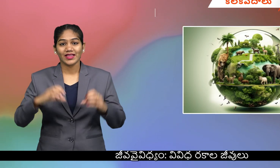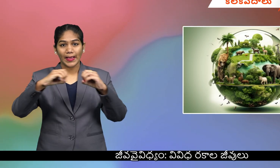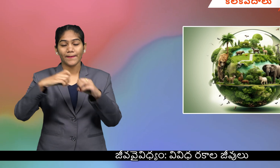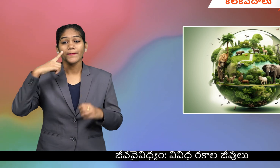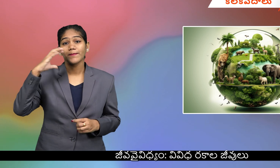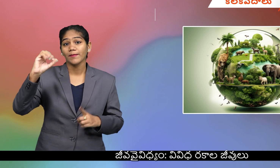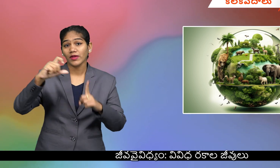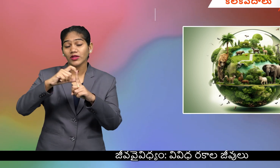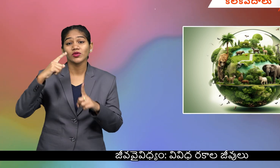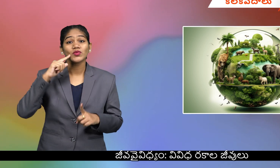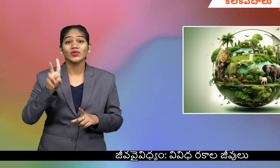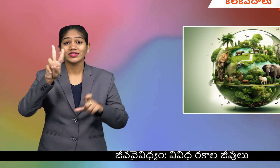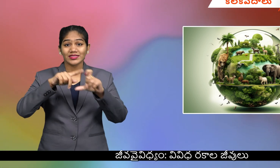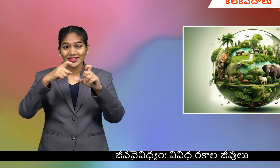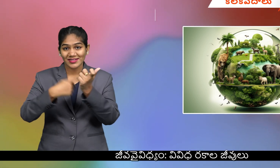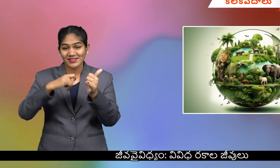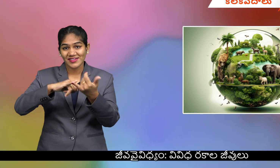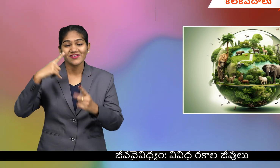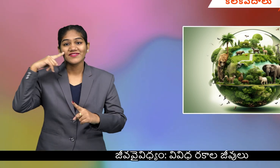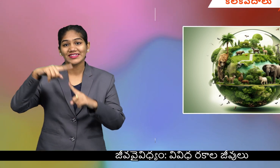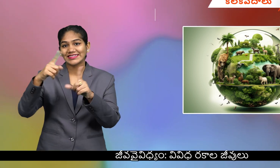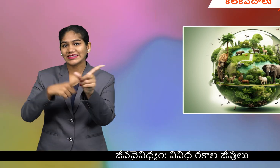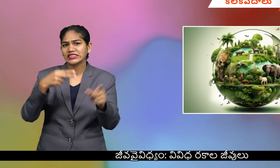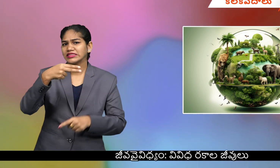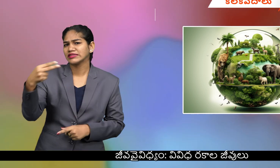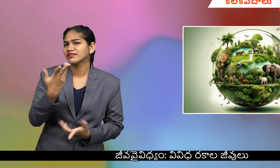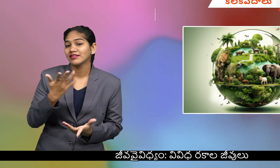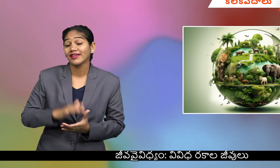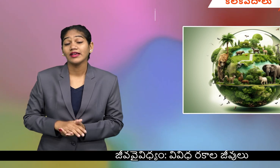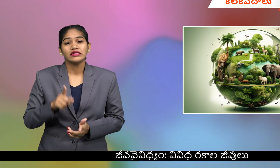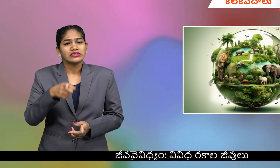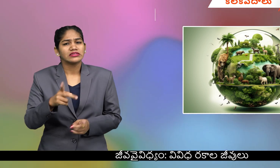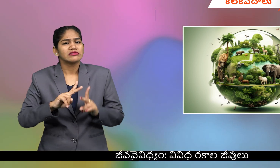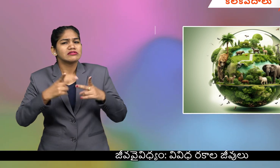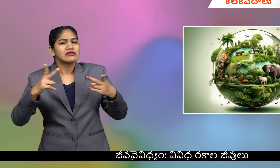జీవ వైవిధ్యం, వివిధ రకాల జీవులు,